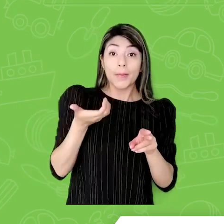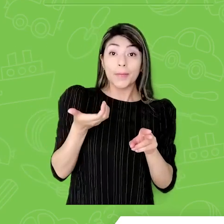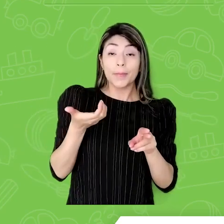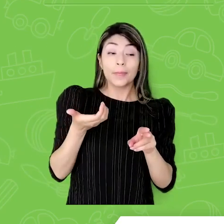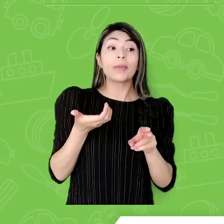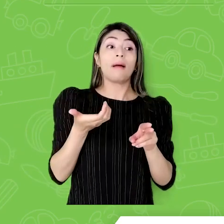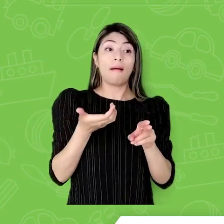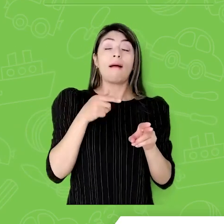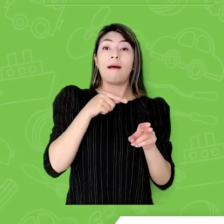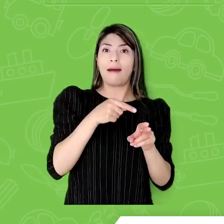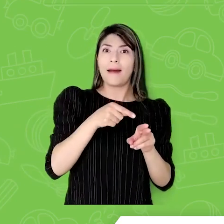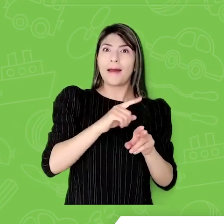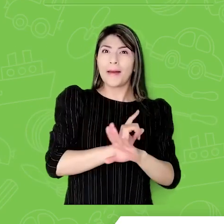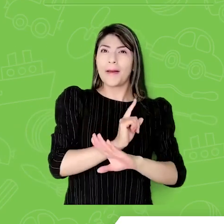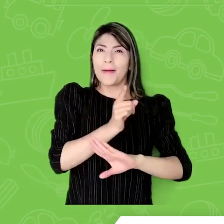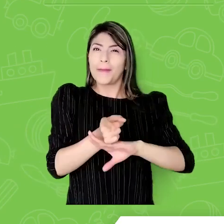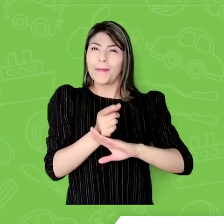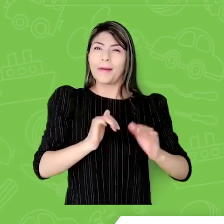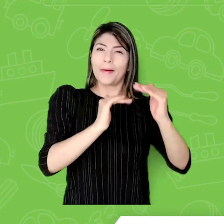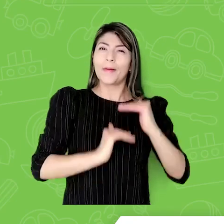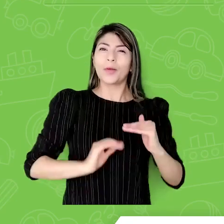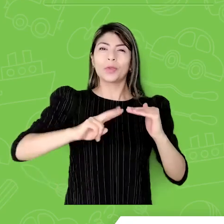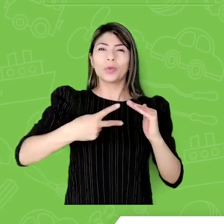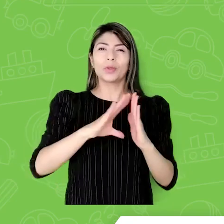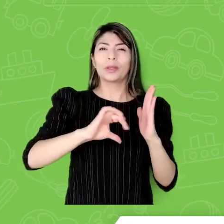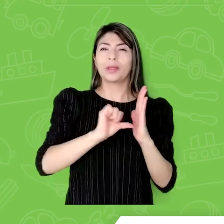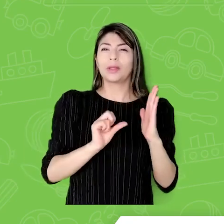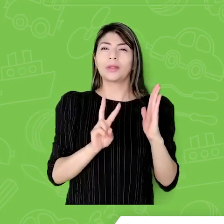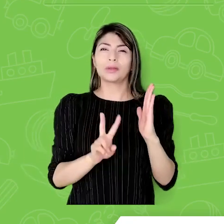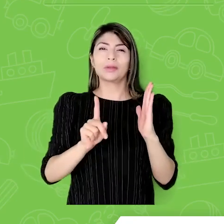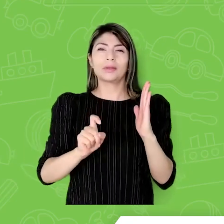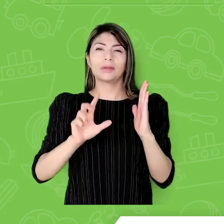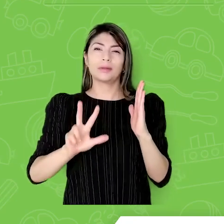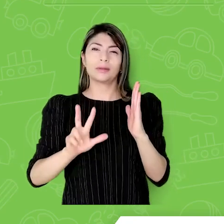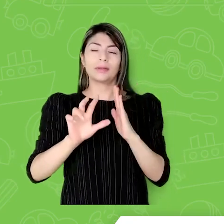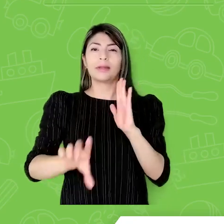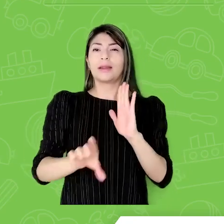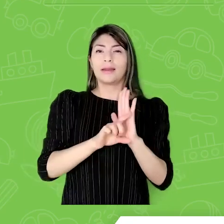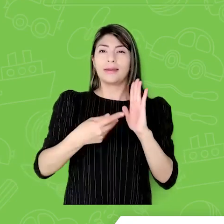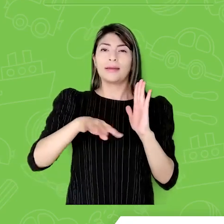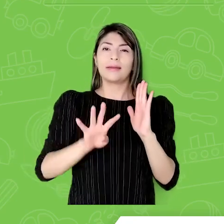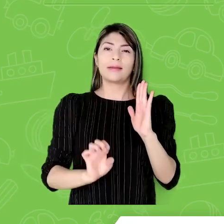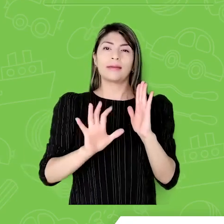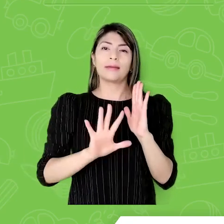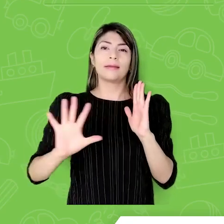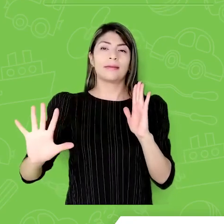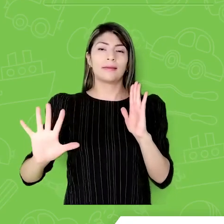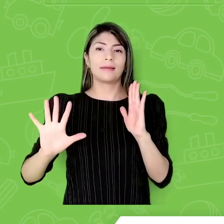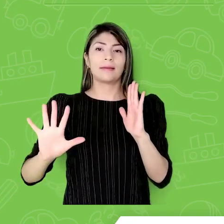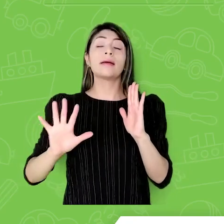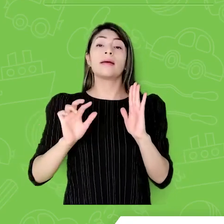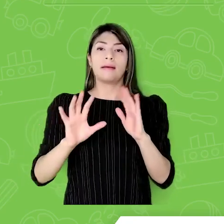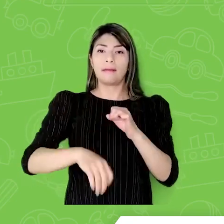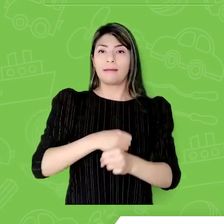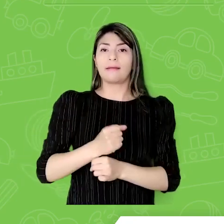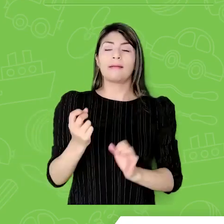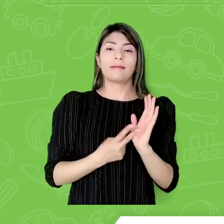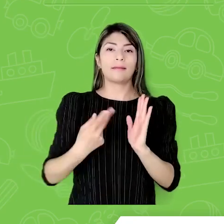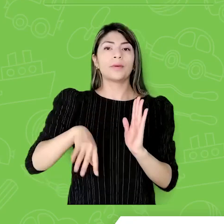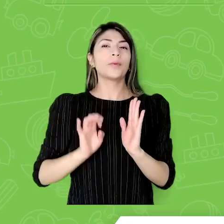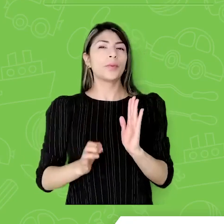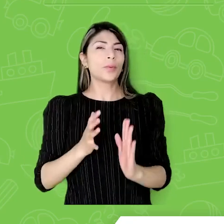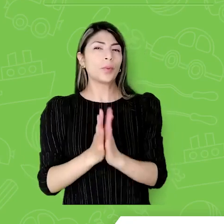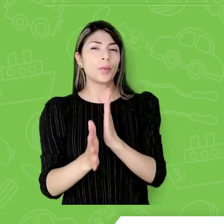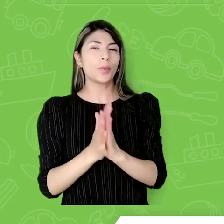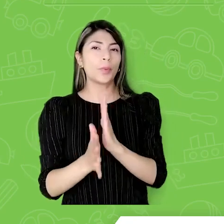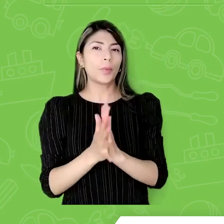con vacantes ocupadas por los empleados en condición de prepensionados a los que se refiere el parágrafo 2 del artículo 263